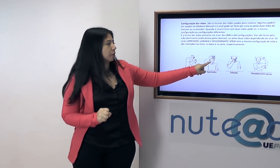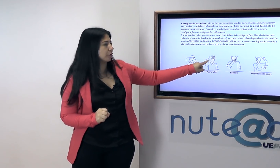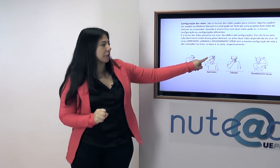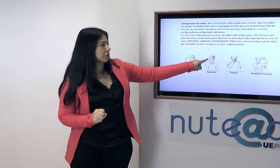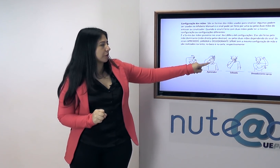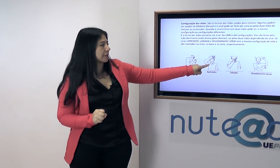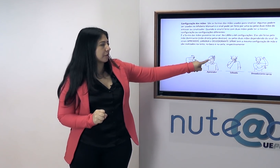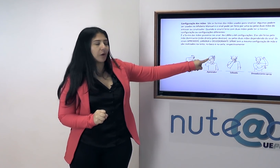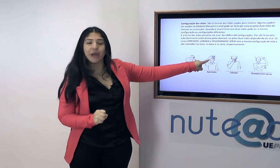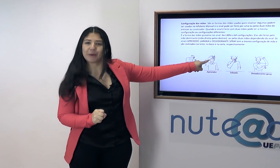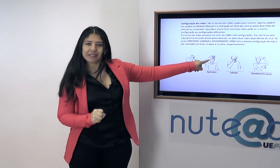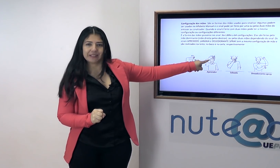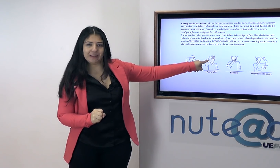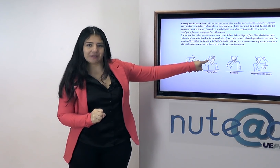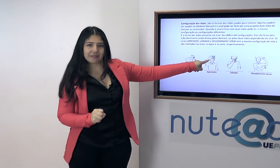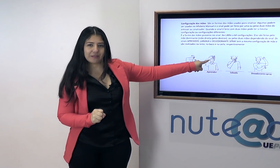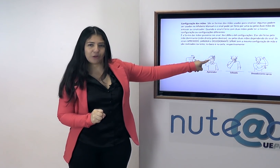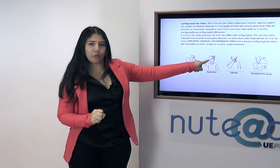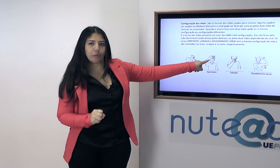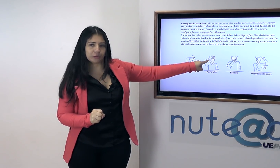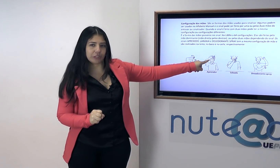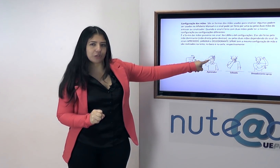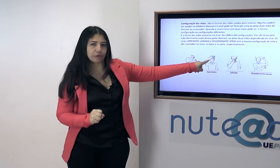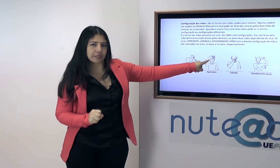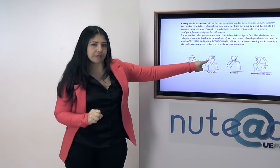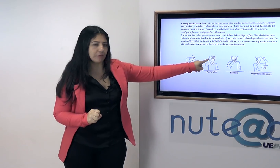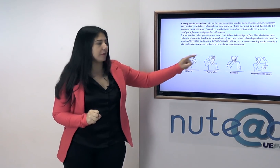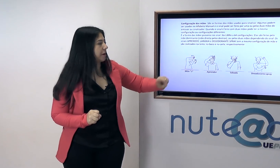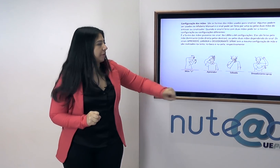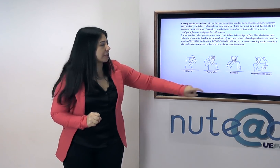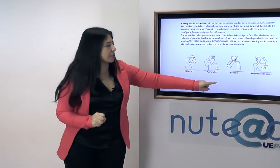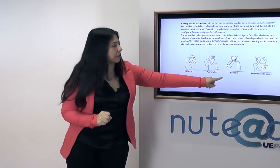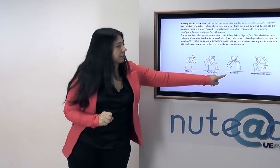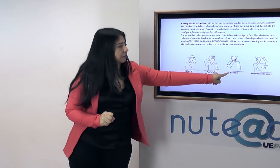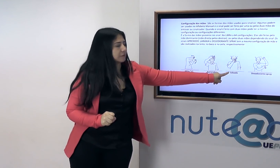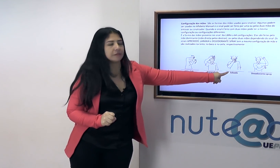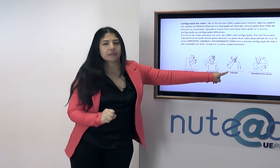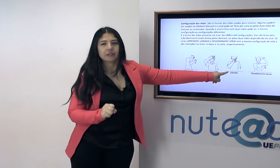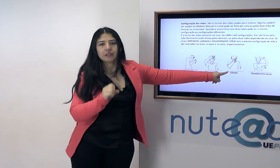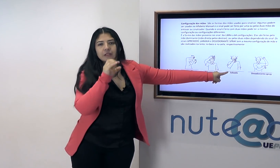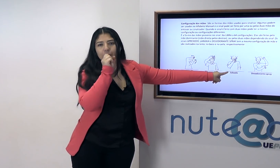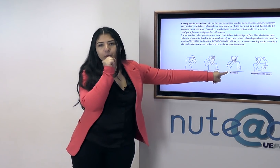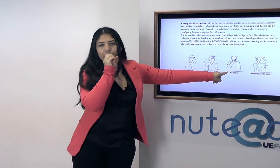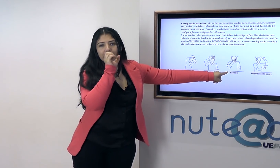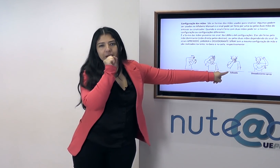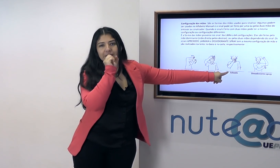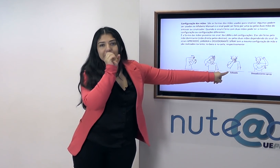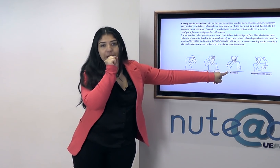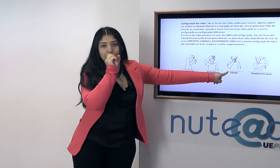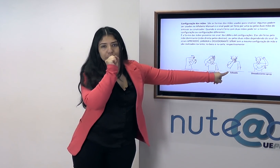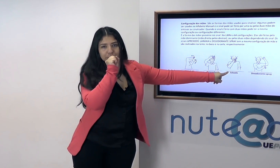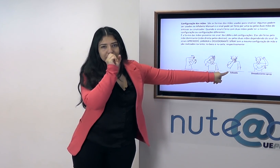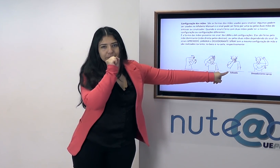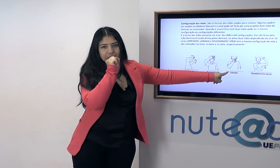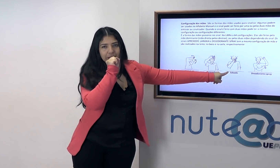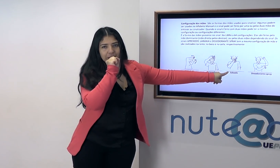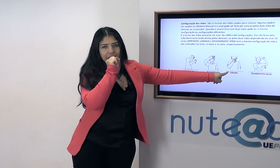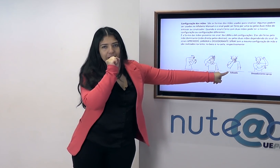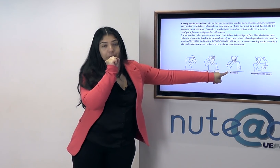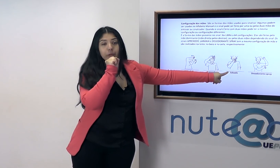ponto de articulação não é mais na testa. O meu ponto de articulação vai ser na boca, sábado.